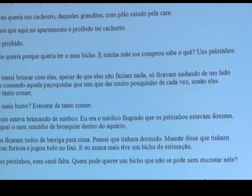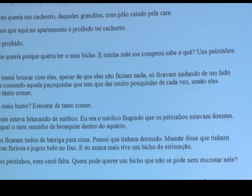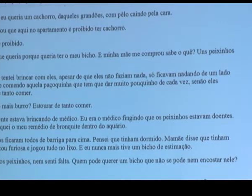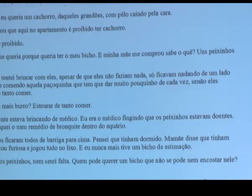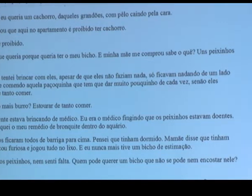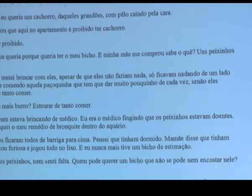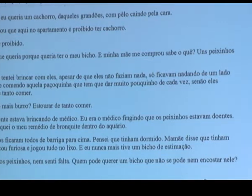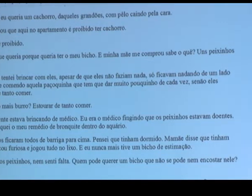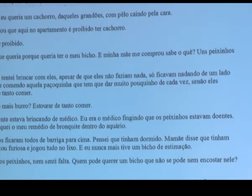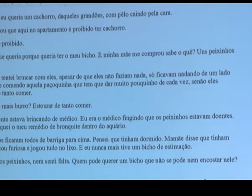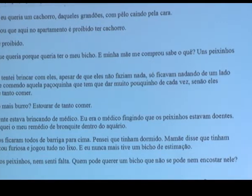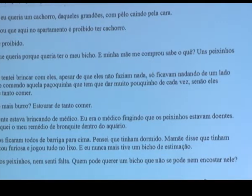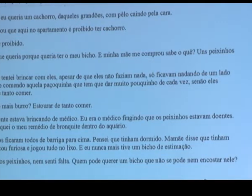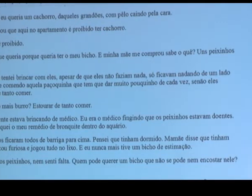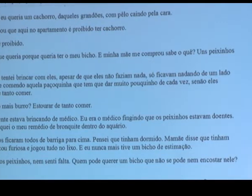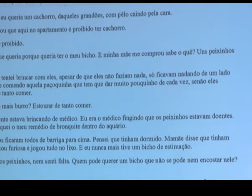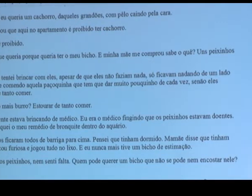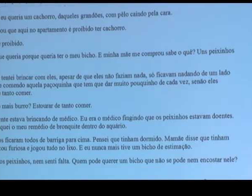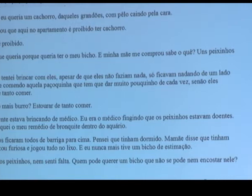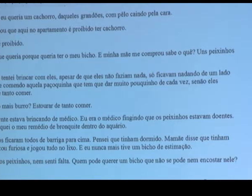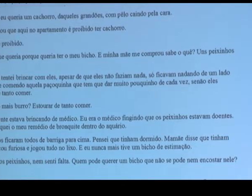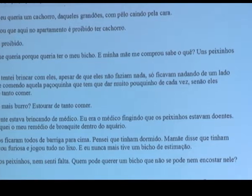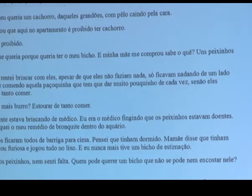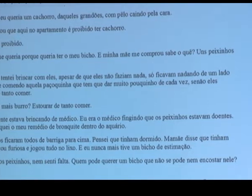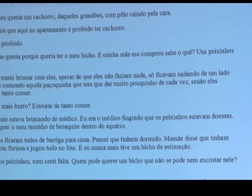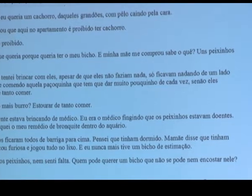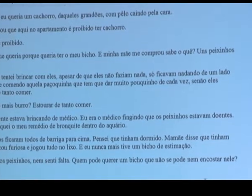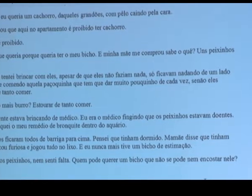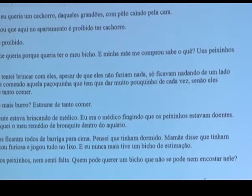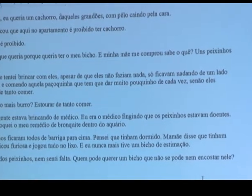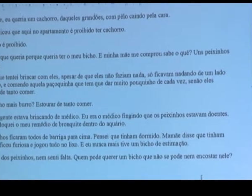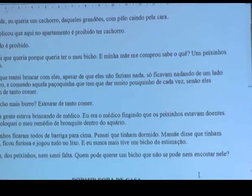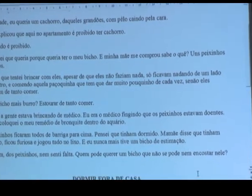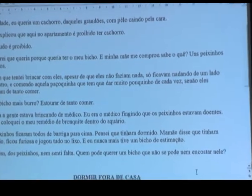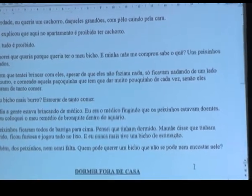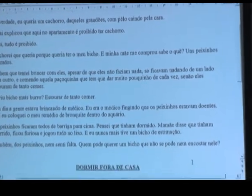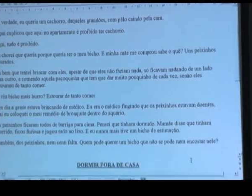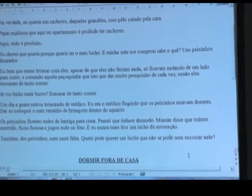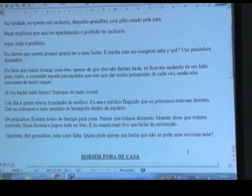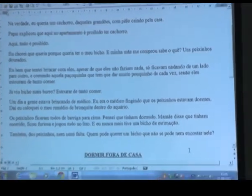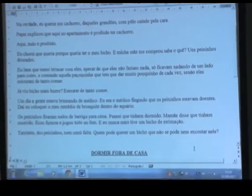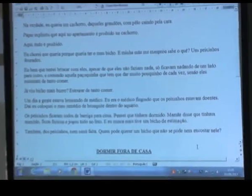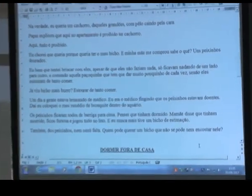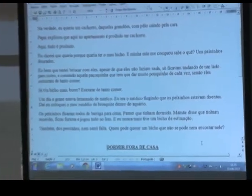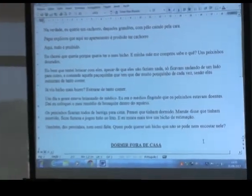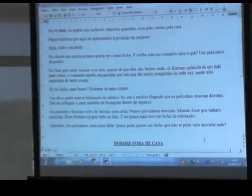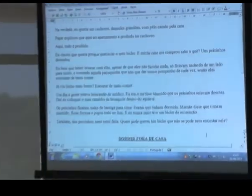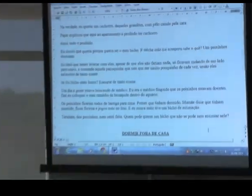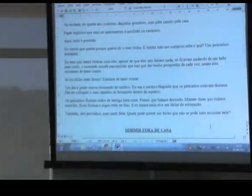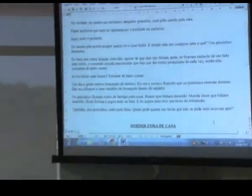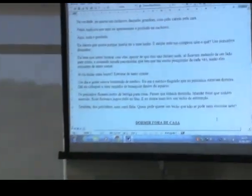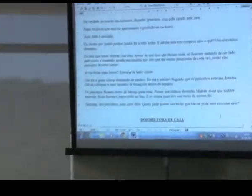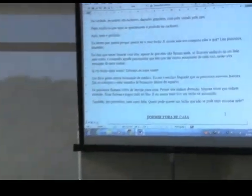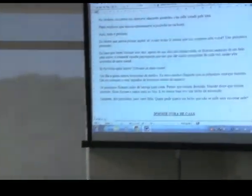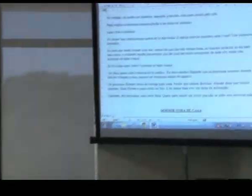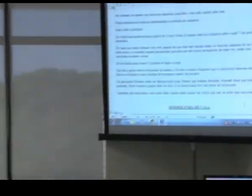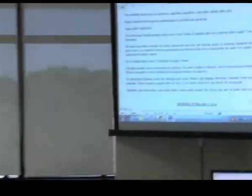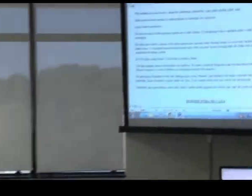Então, Provinha Brasil. Então, as crianças deveriam compreender essa prova, incluindo